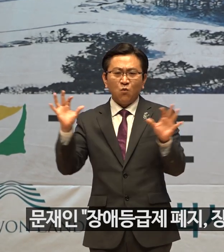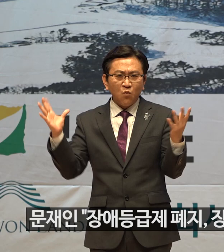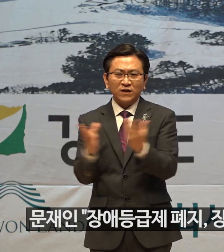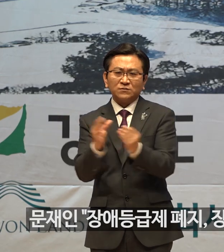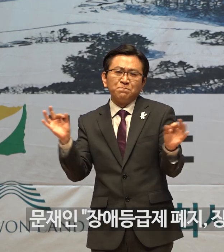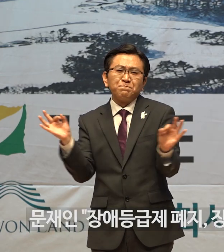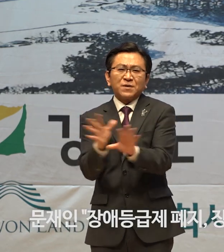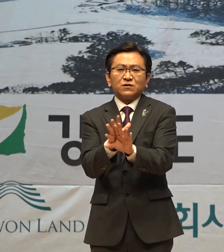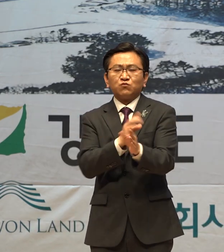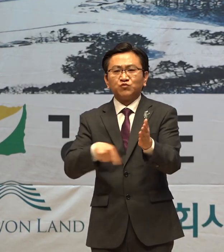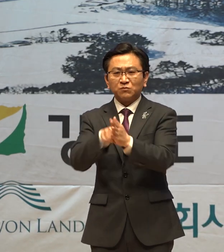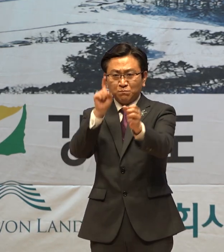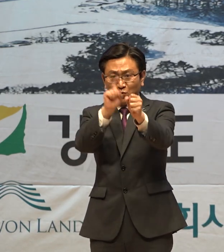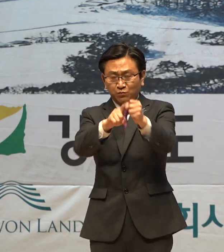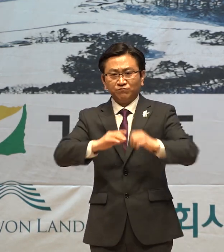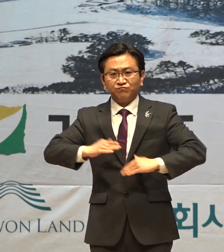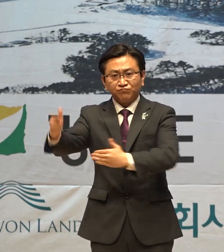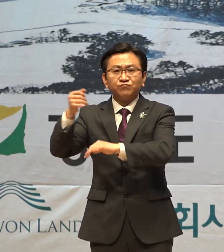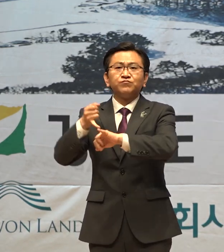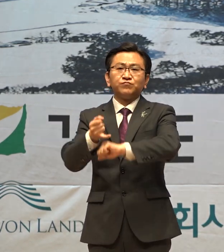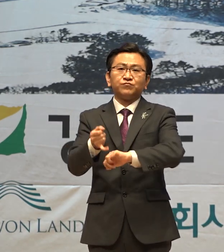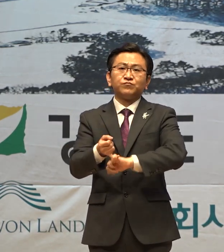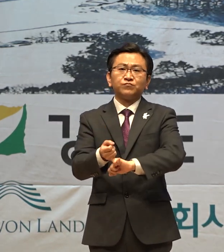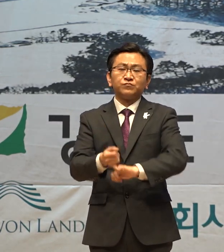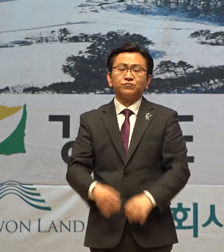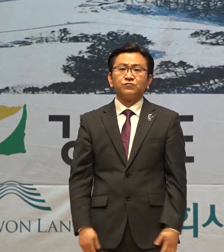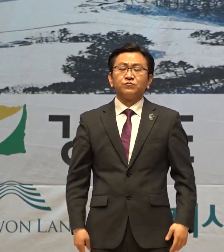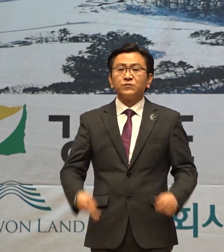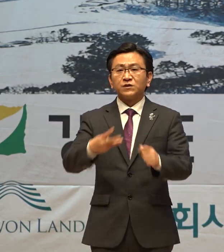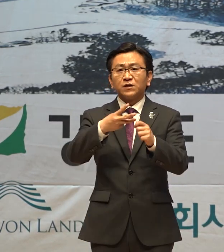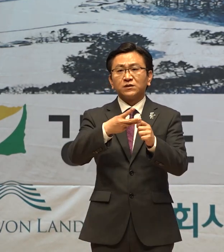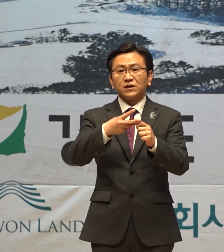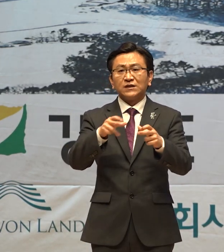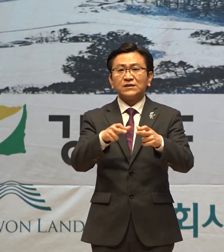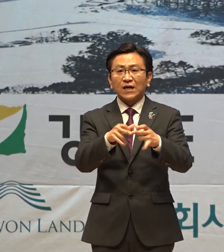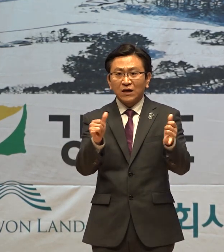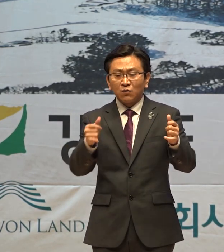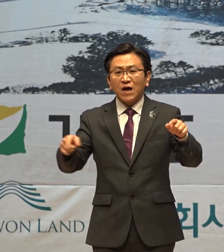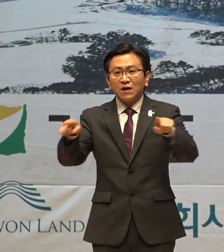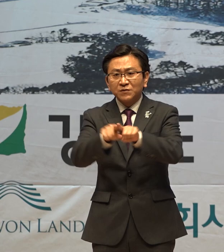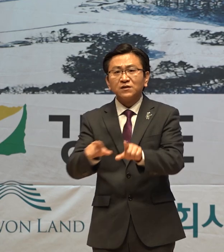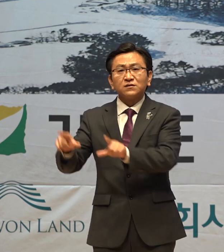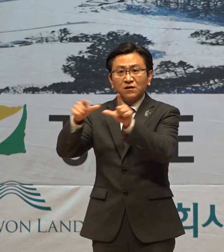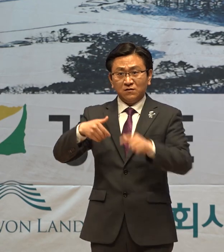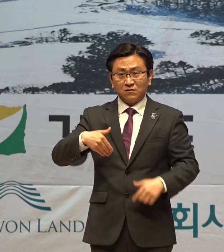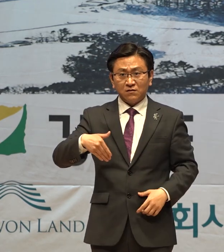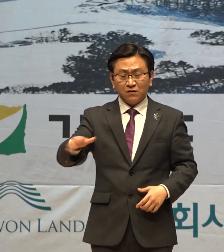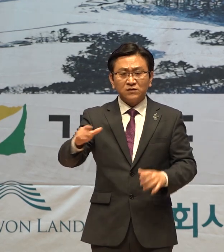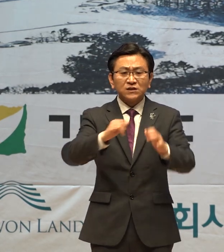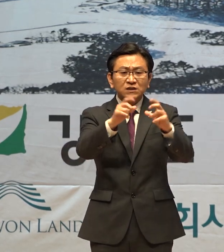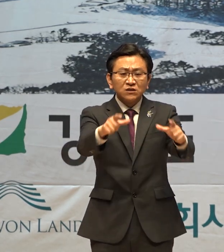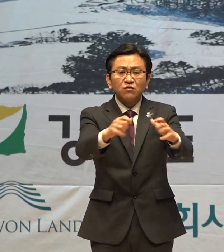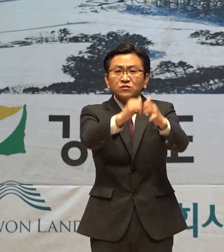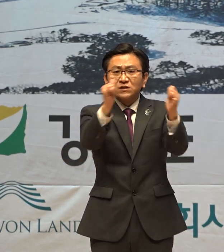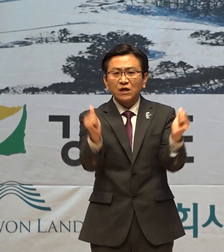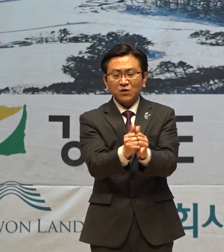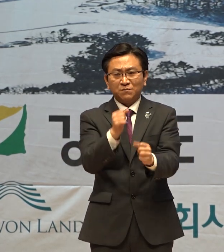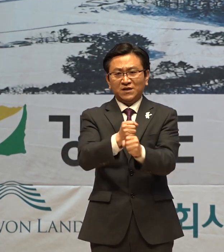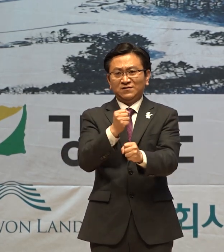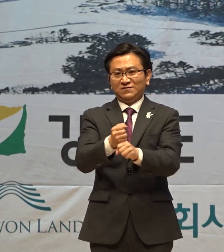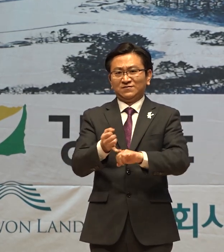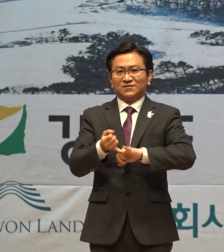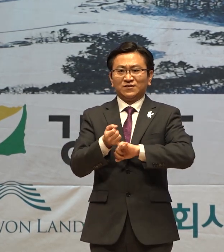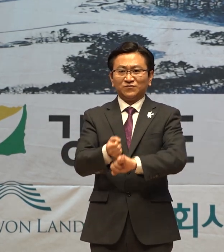목표로 추진하겠습니다. 셋째, 장애인과 함께 살아가는 지역사회를